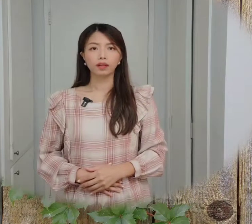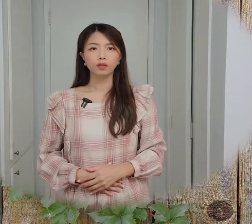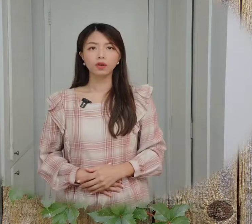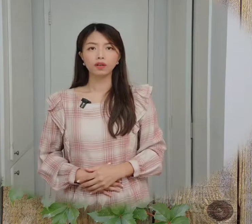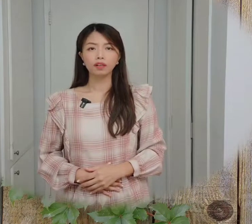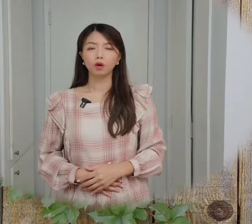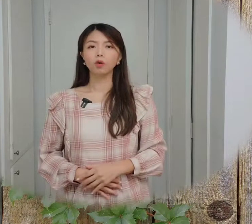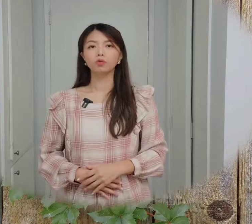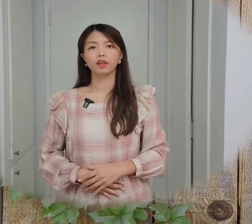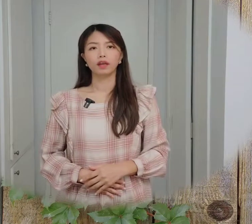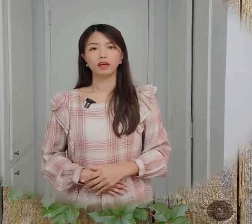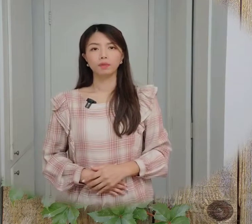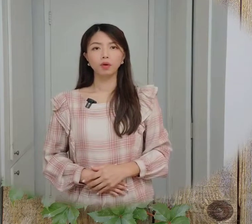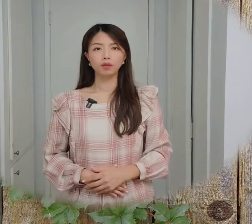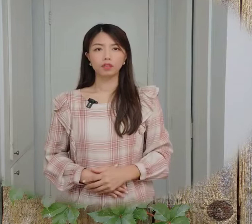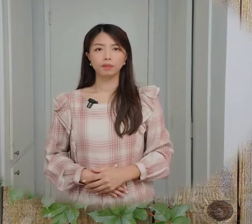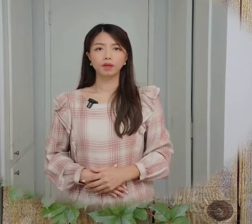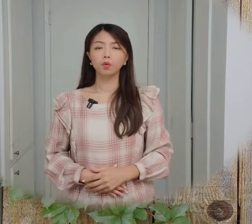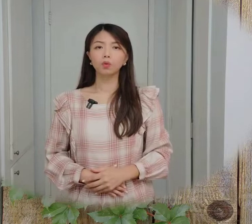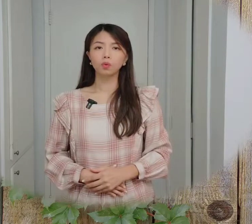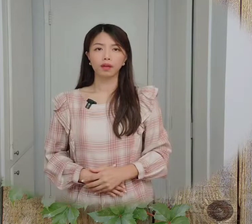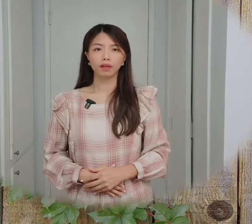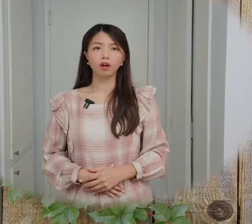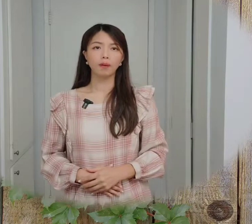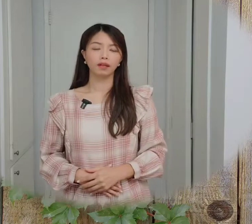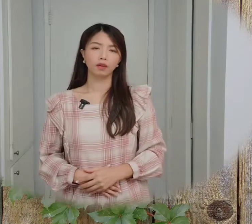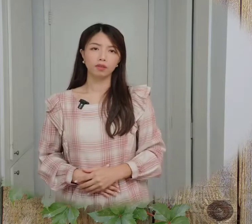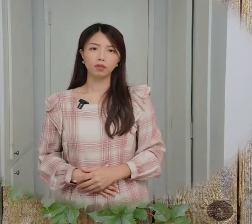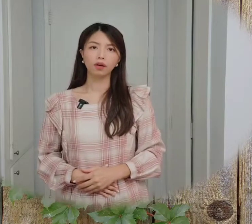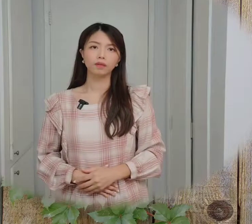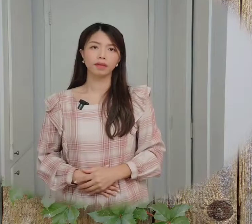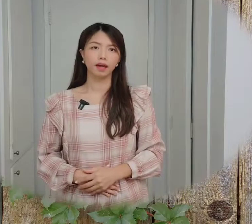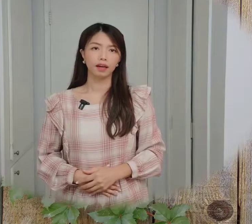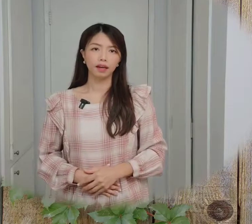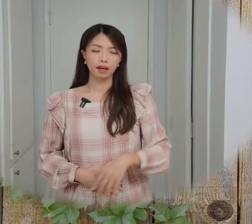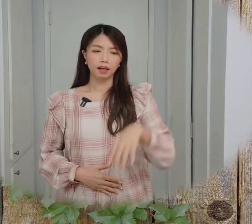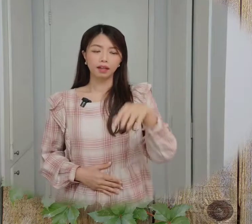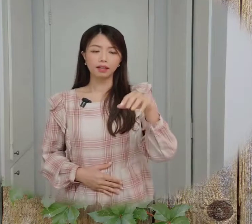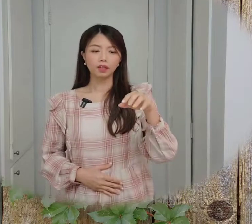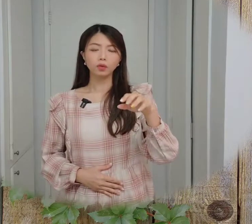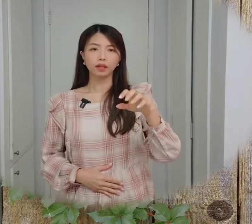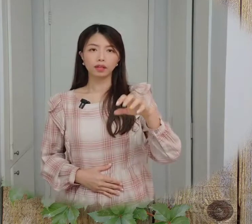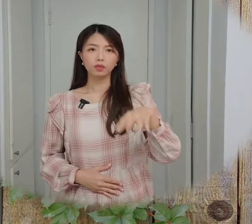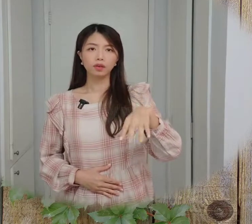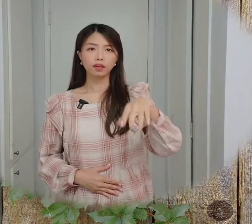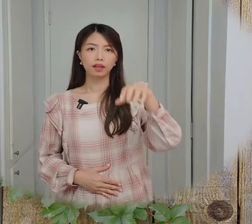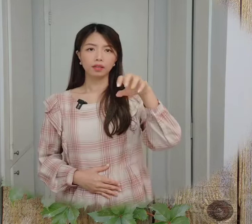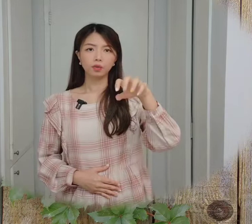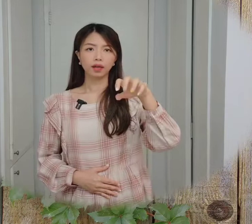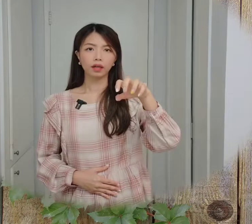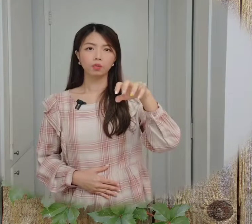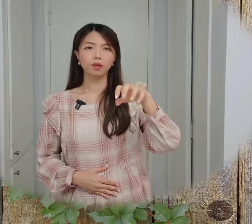장소를 나타내는 수어를 여러 군데 표현해 주시면 곳곳에 열방 이런 뜻의 수어가 됩니다. 일단 장소를 나타내는